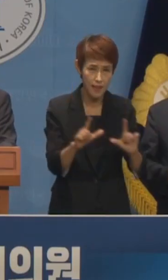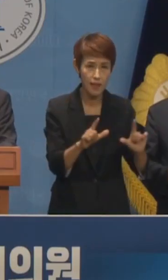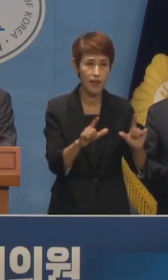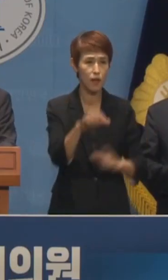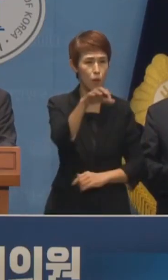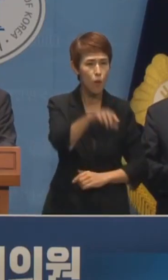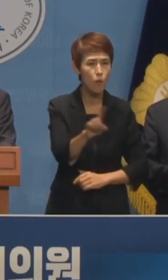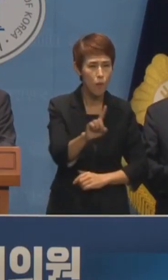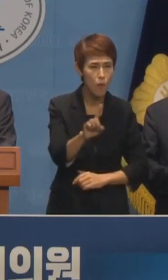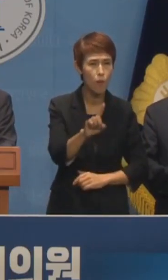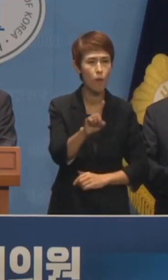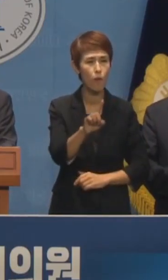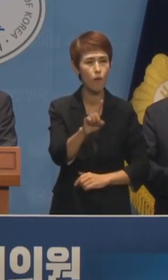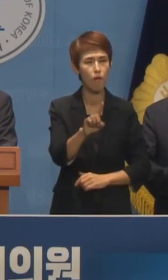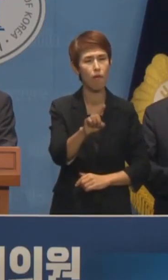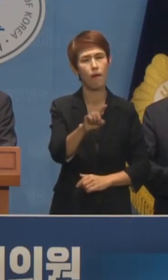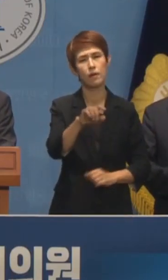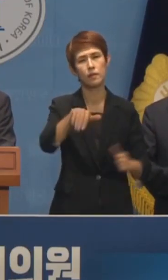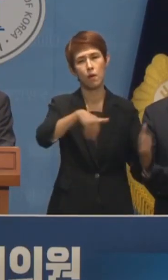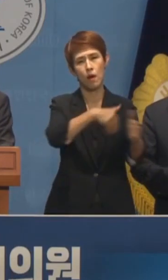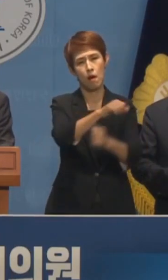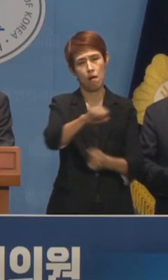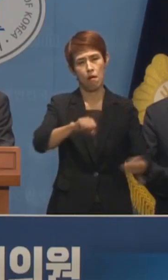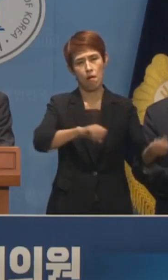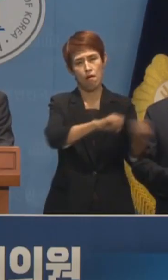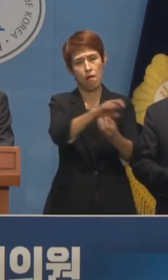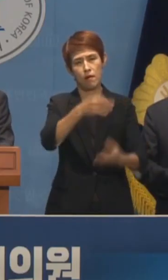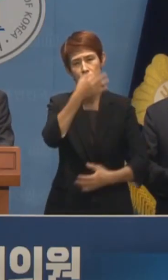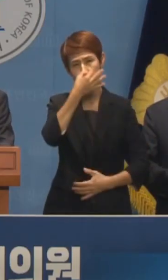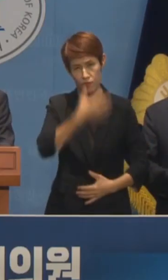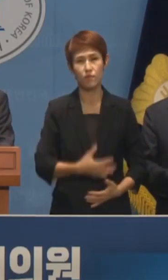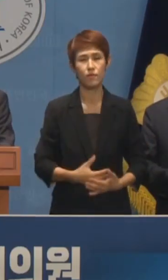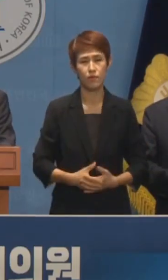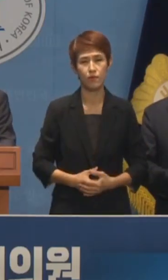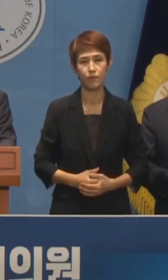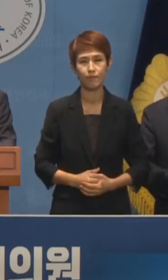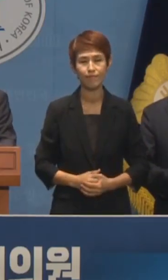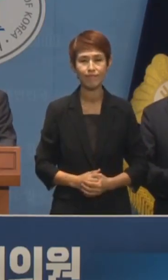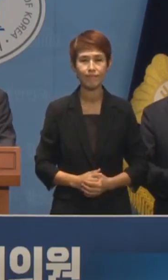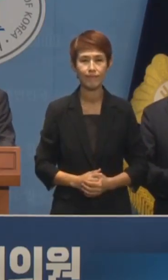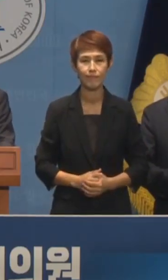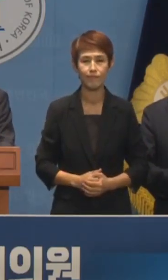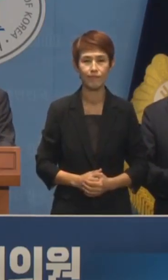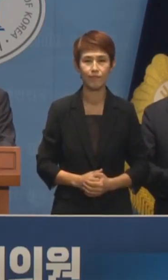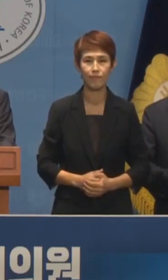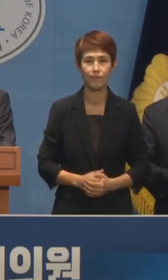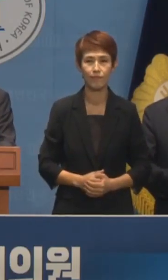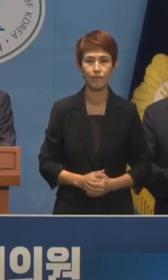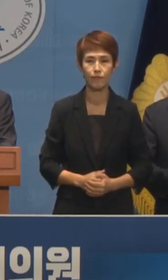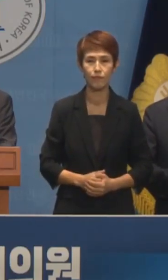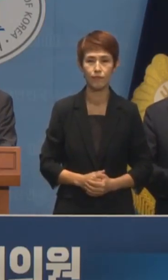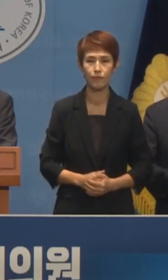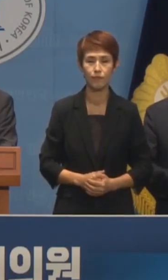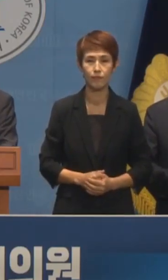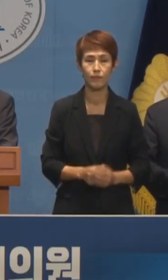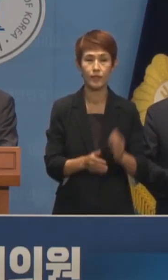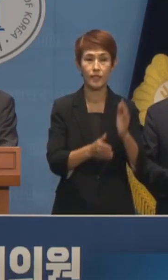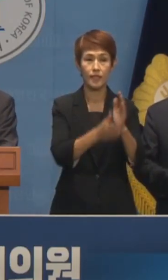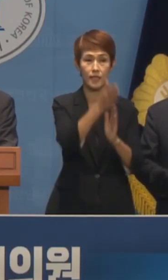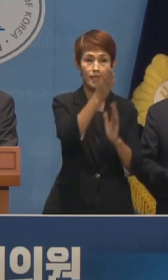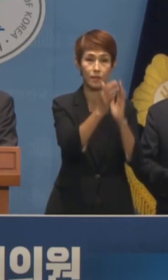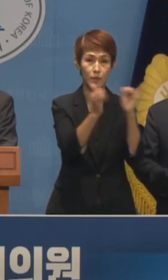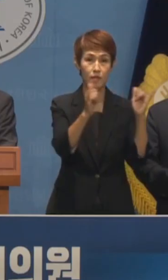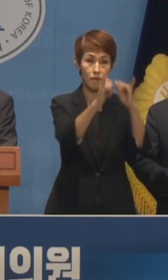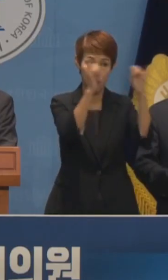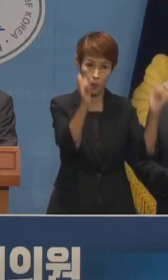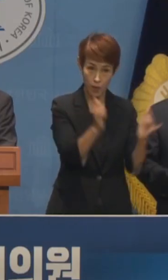현장이 정말 엉망인 상태입니다. 이런 이제 우리 시민사회와 그리고